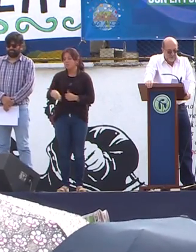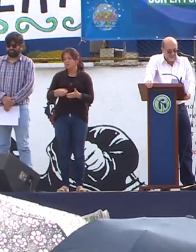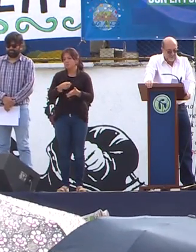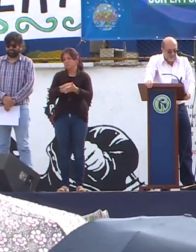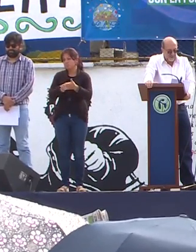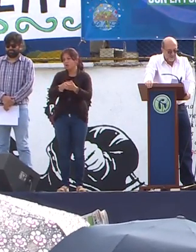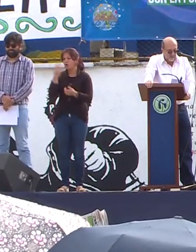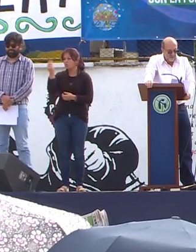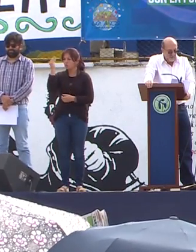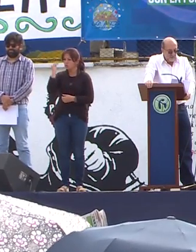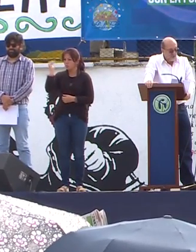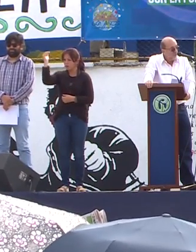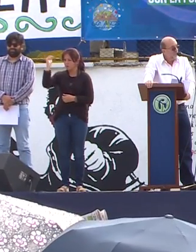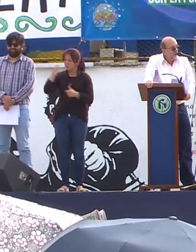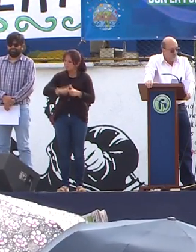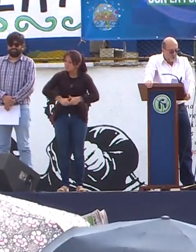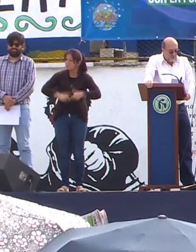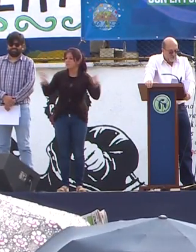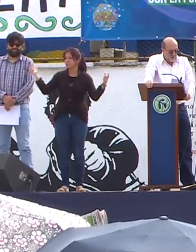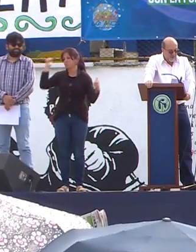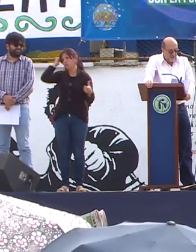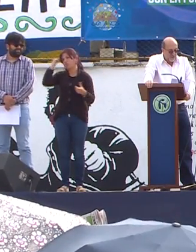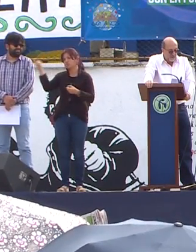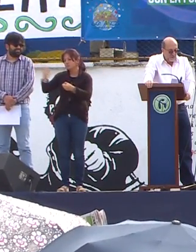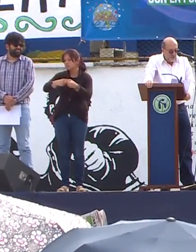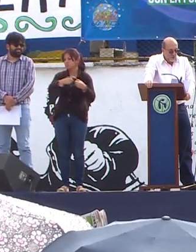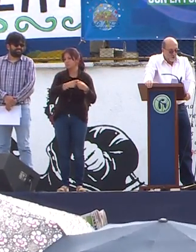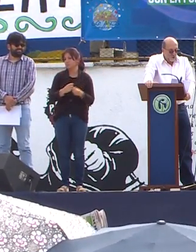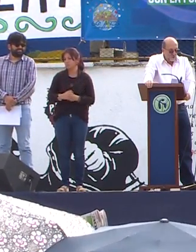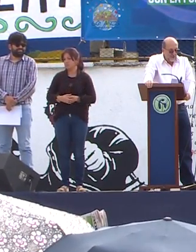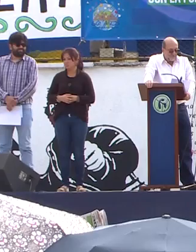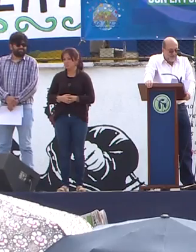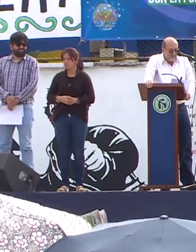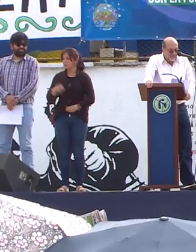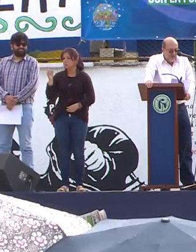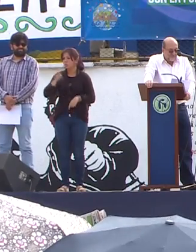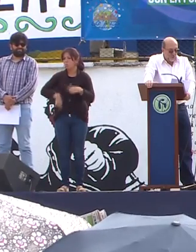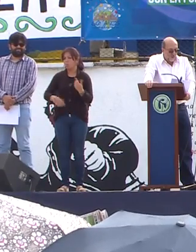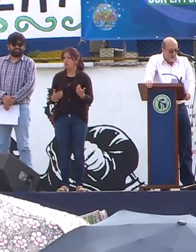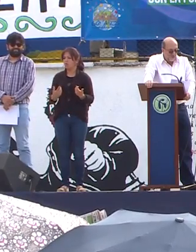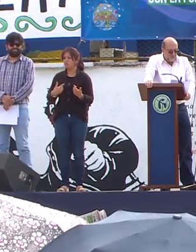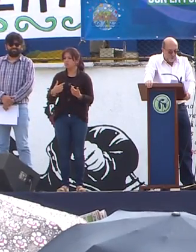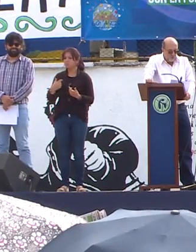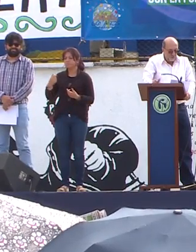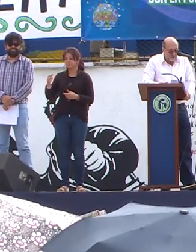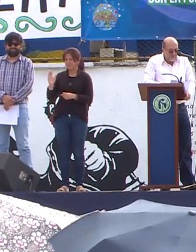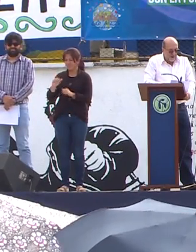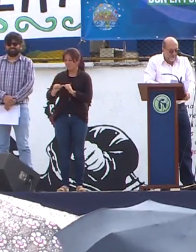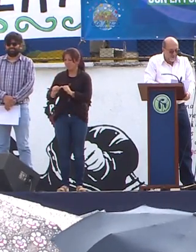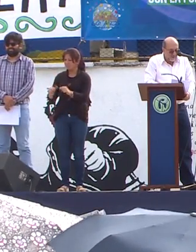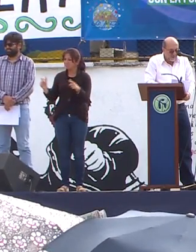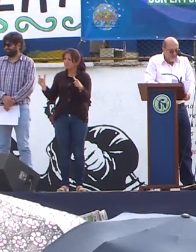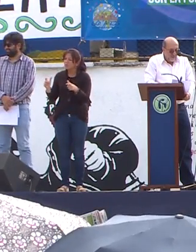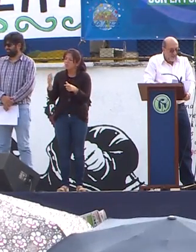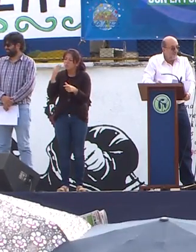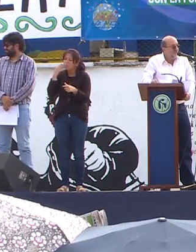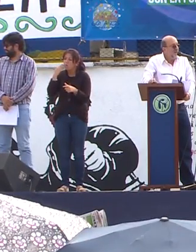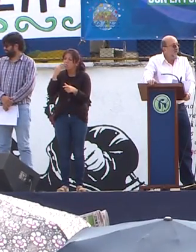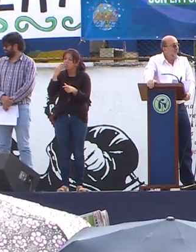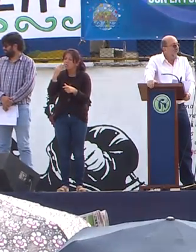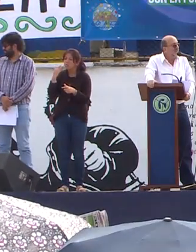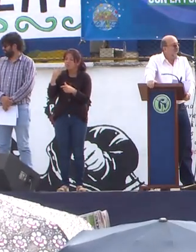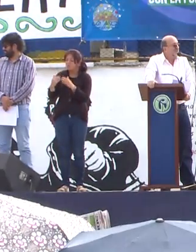planta docente. No podemos seguir con una planta aprobada por última vez